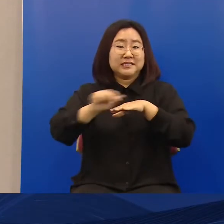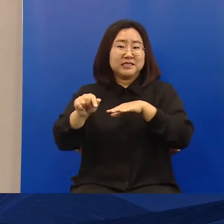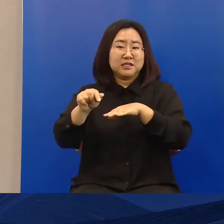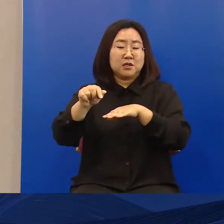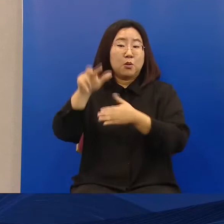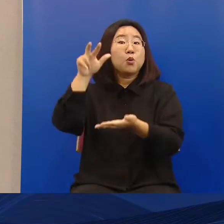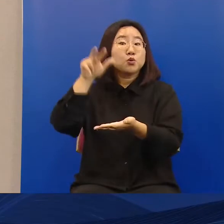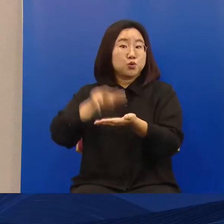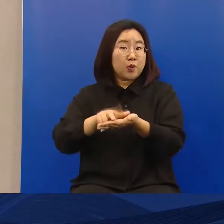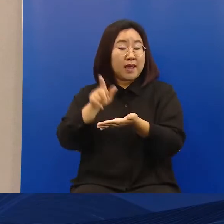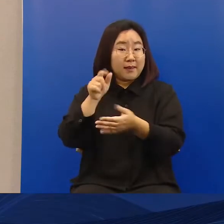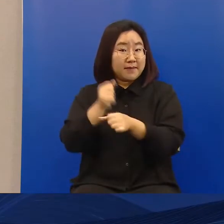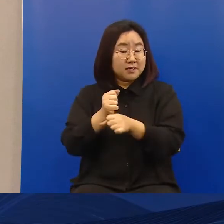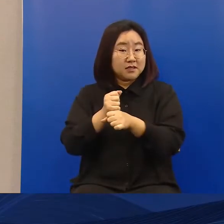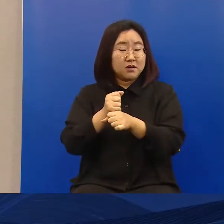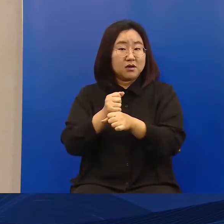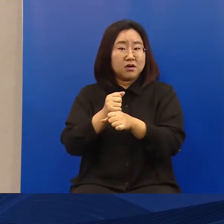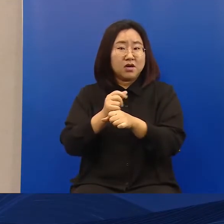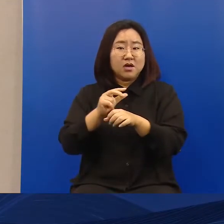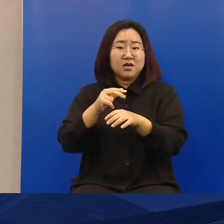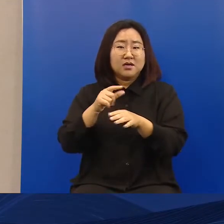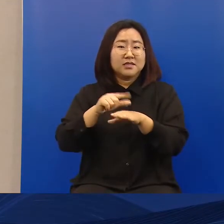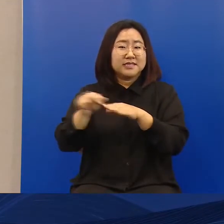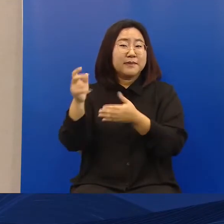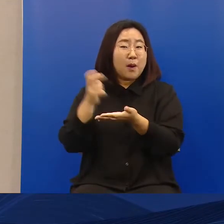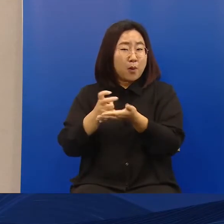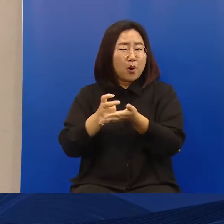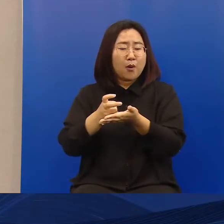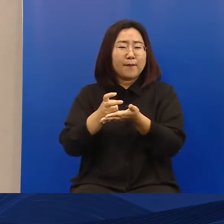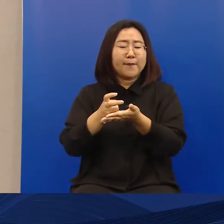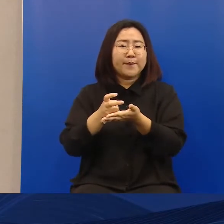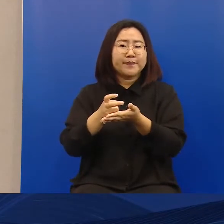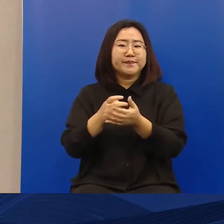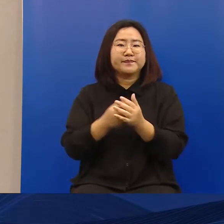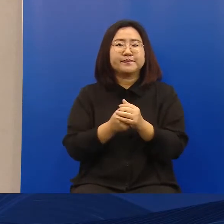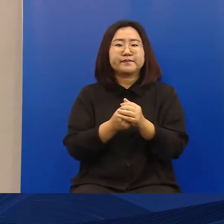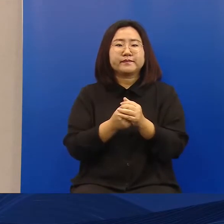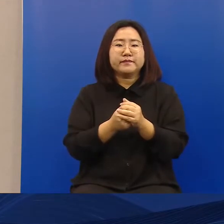지자체에서 조례를 좀 정비해서 확산시키는 거. 일단